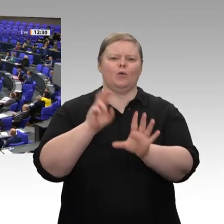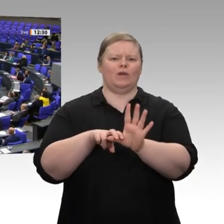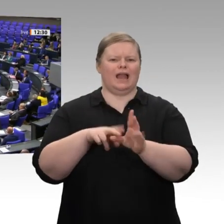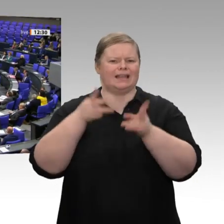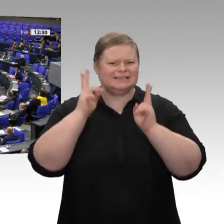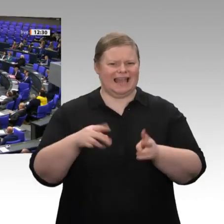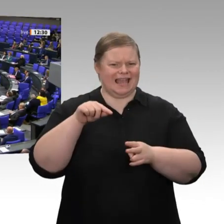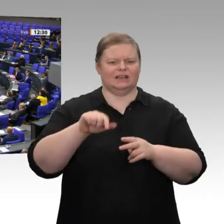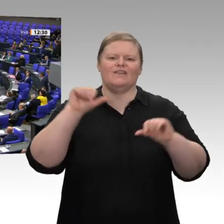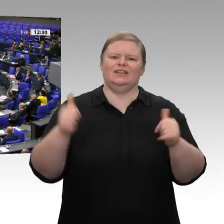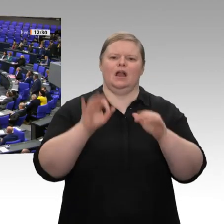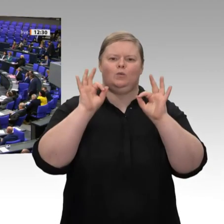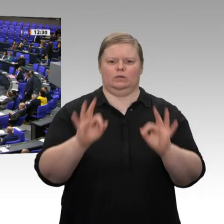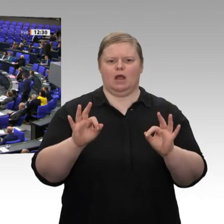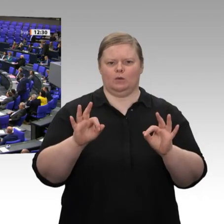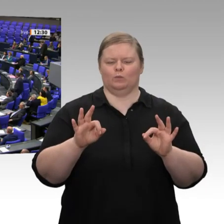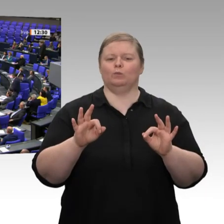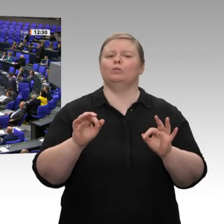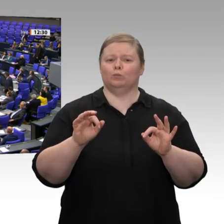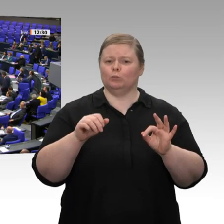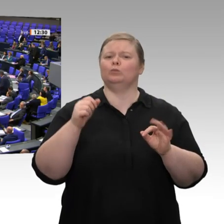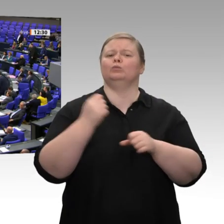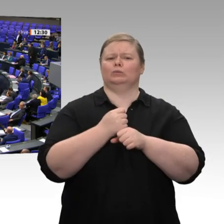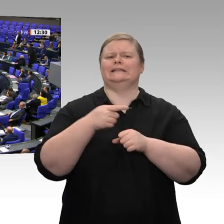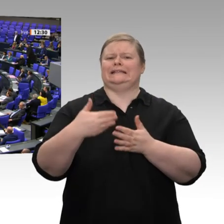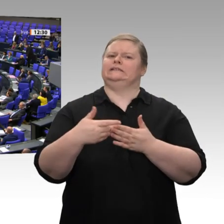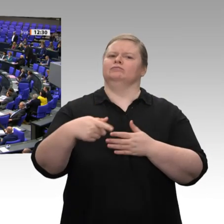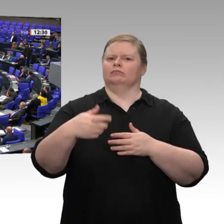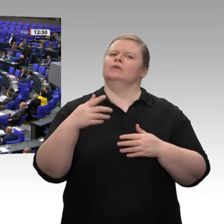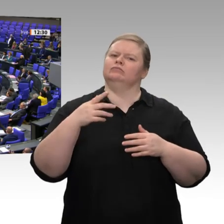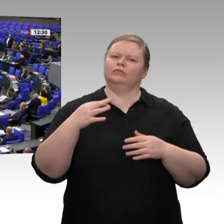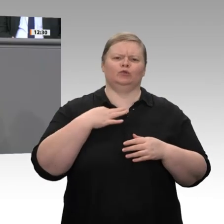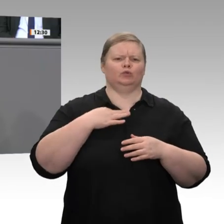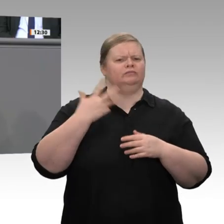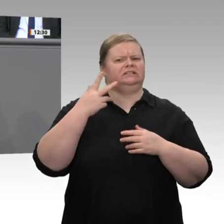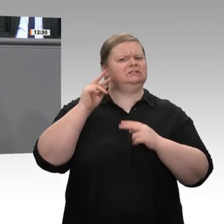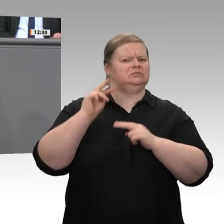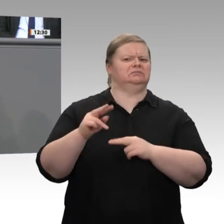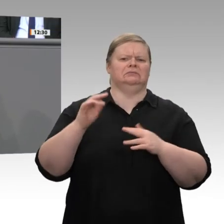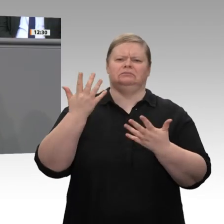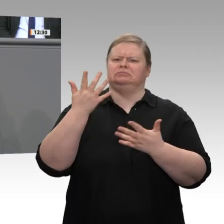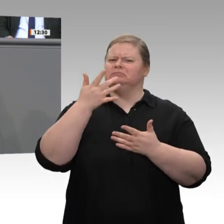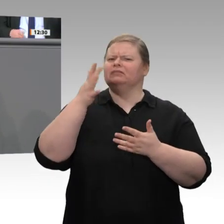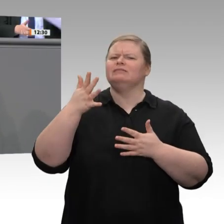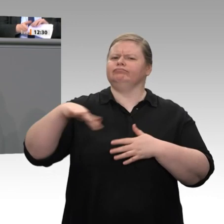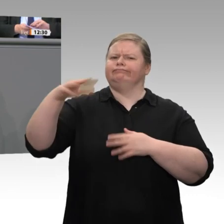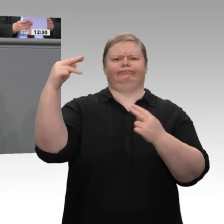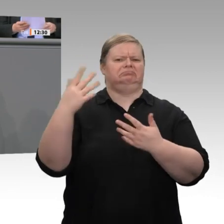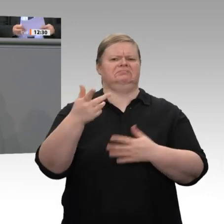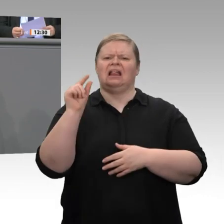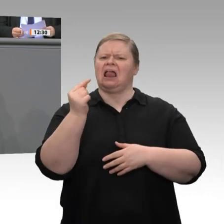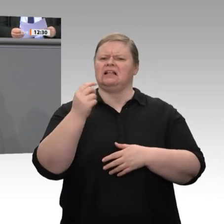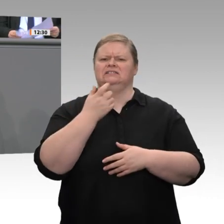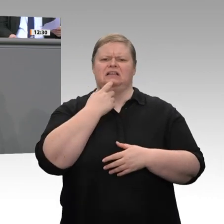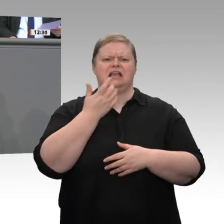Und eigentlich ist es auch so, aber es geht um mehr. Es geht um die Frage, ob wir nach den vielen wichtigen Reden, die hier gestern